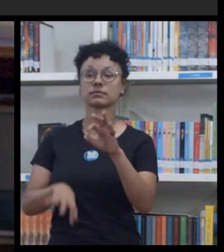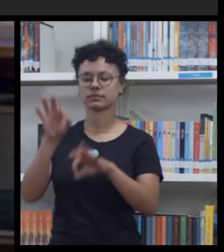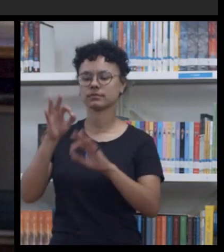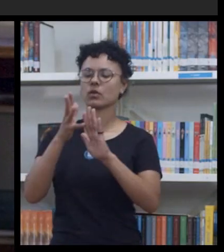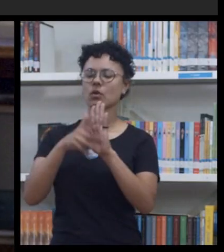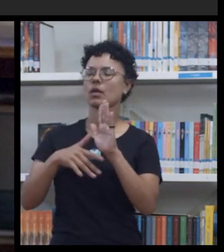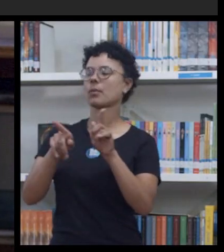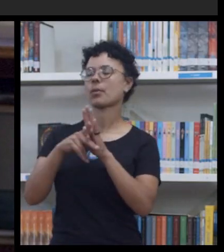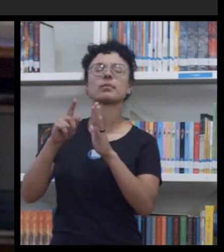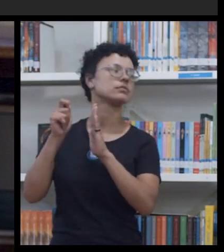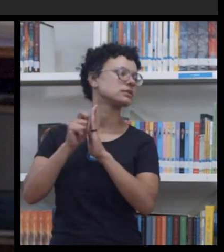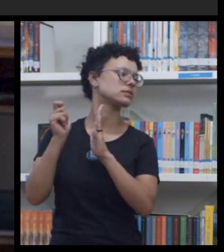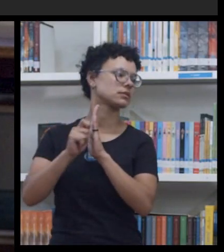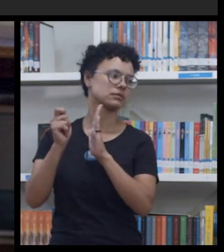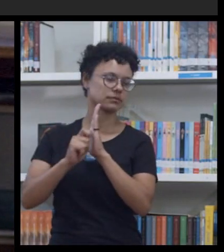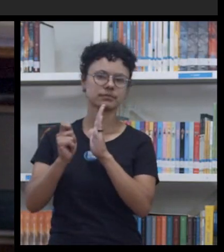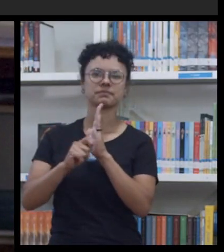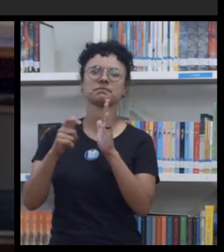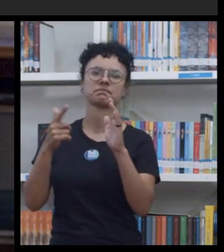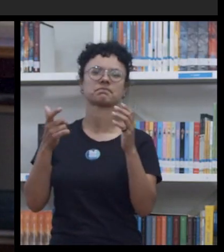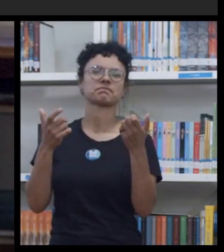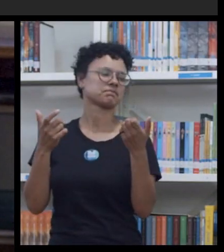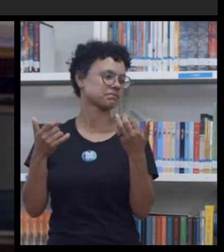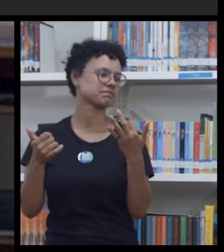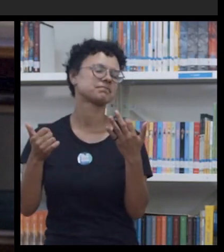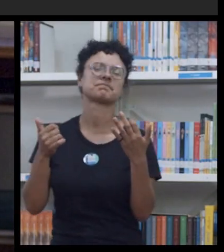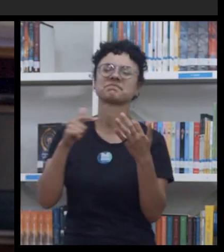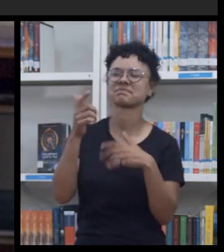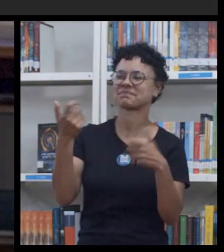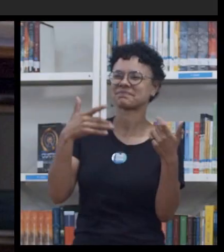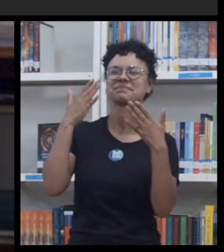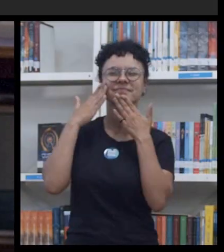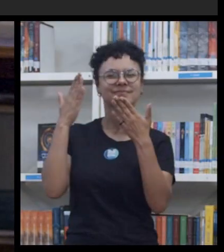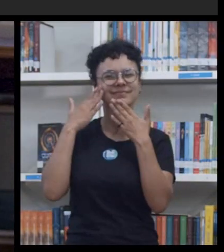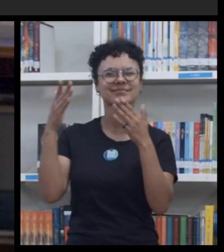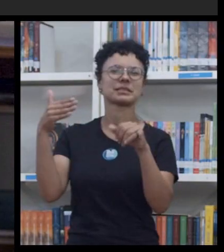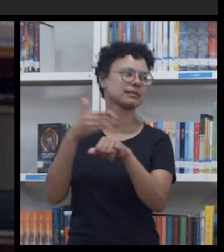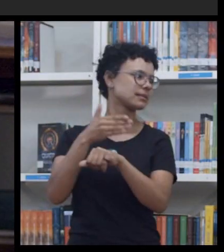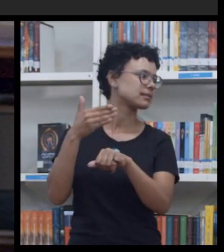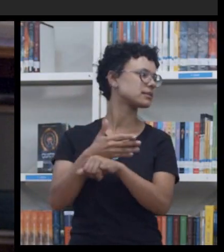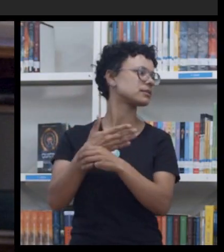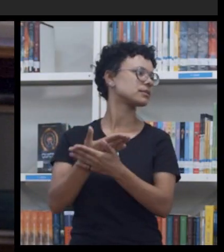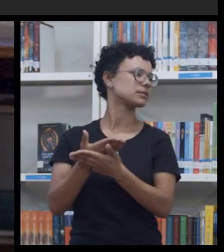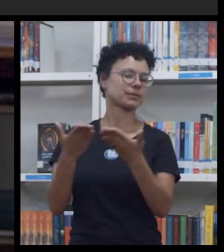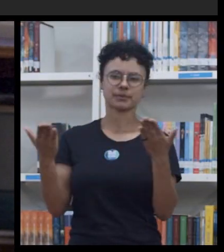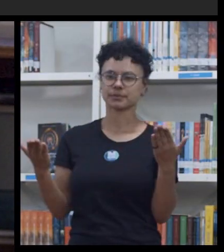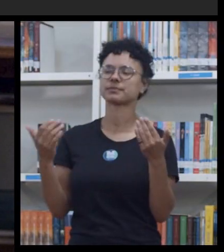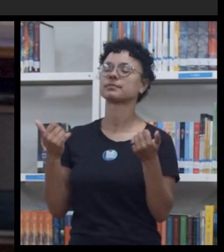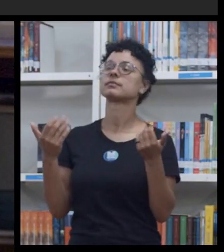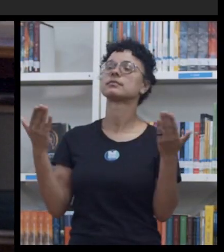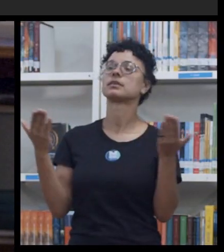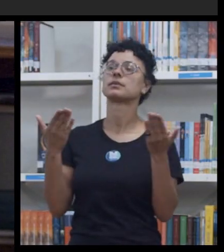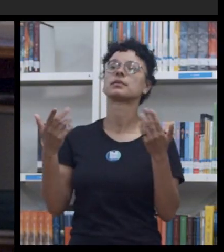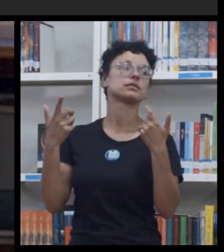Escrita, com foto em preto e branco de Ana Lúcia. Agradeço a presença de todos. E a